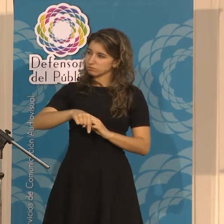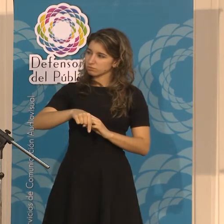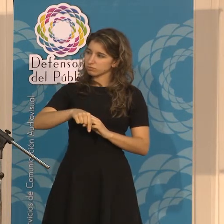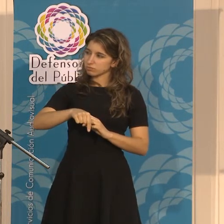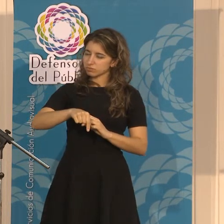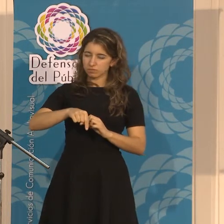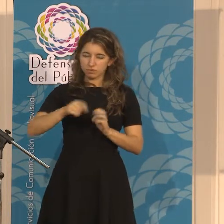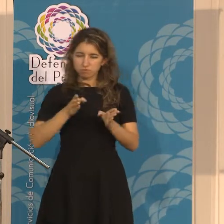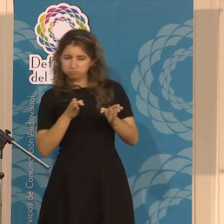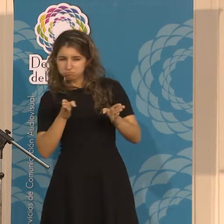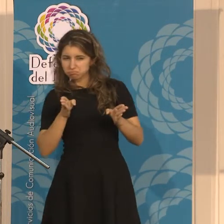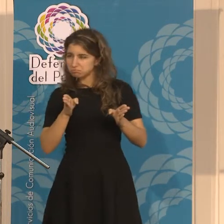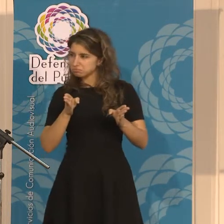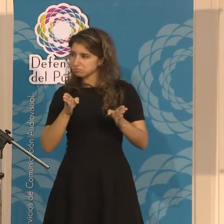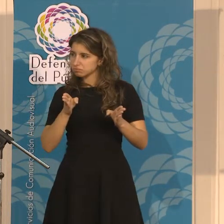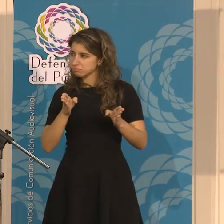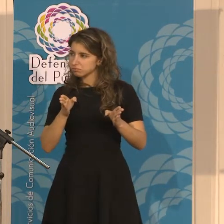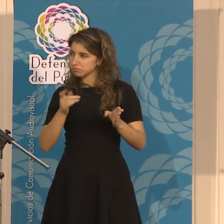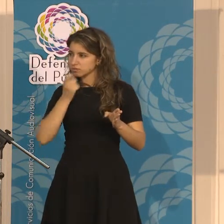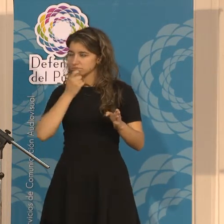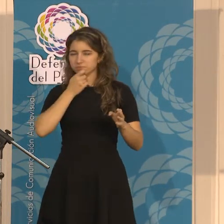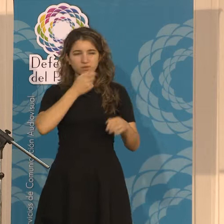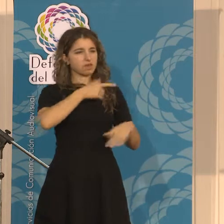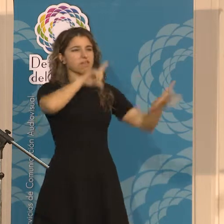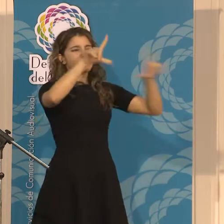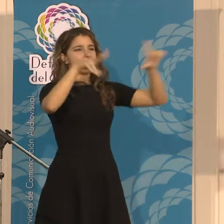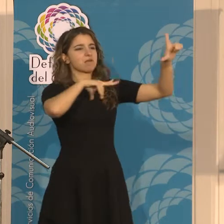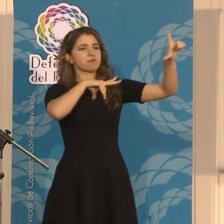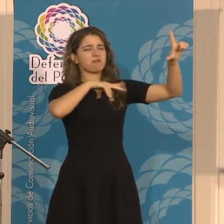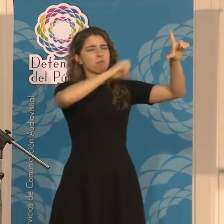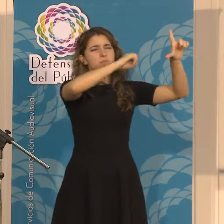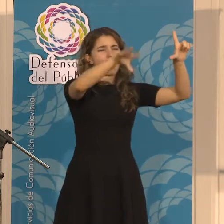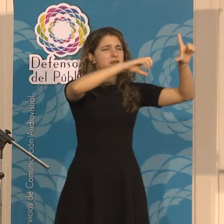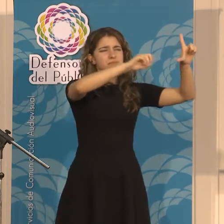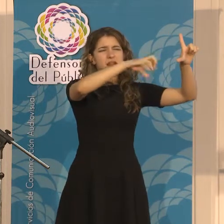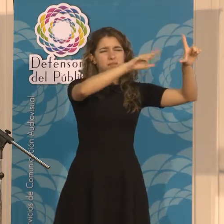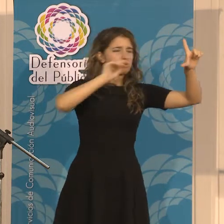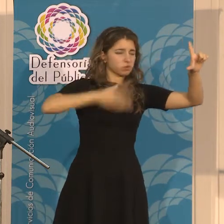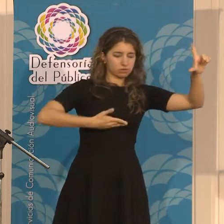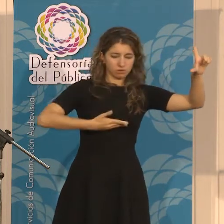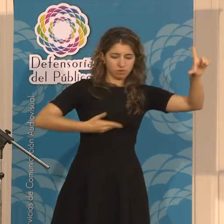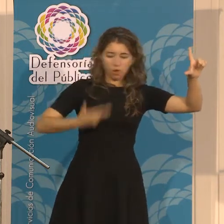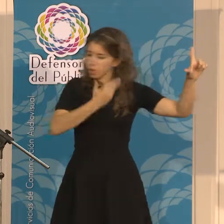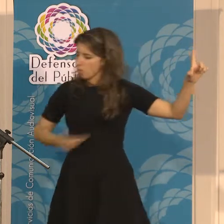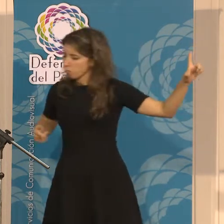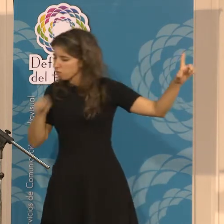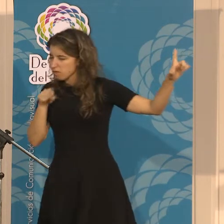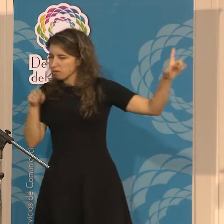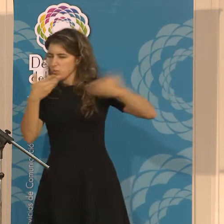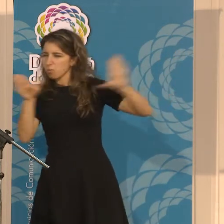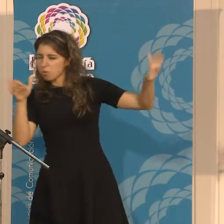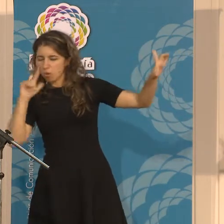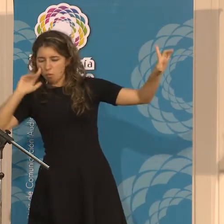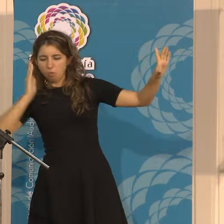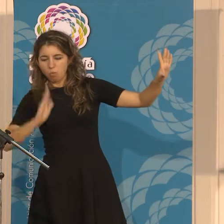consciente parecería que la lógica es como los medios privados muestran todo lo malo a los estatales les toca mostrar todo lo bueno entonces